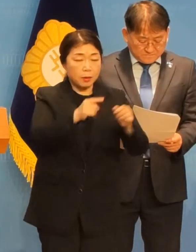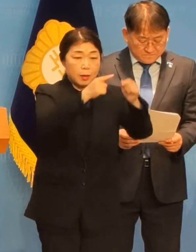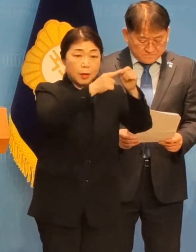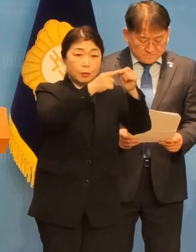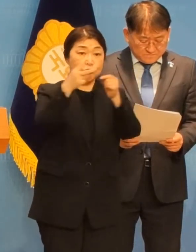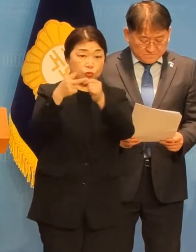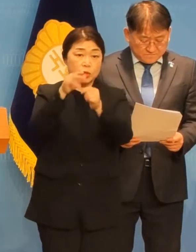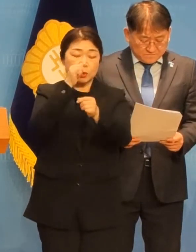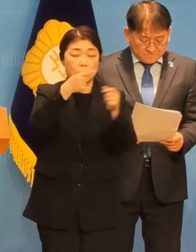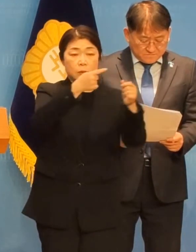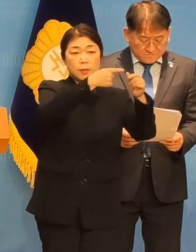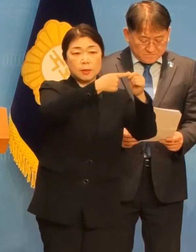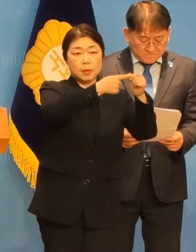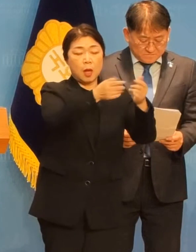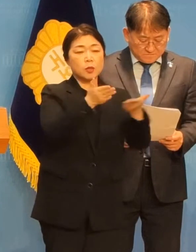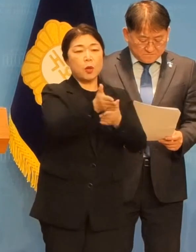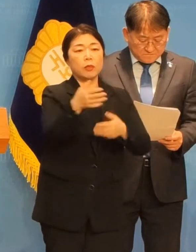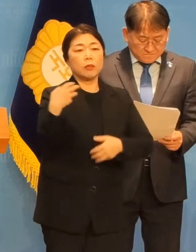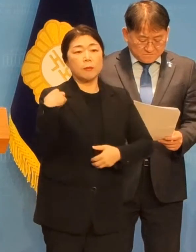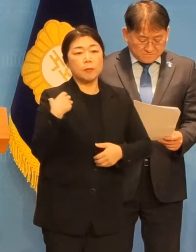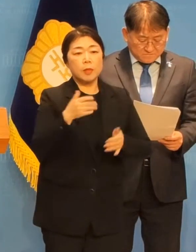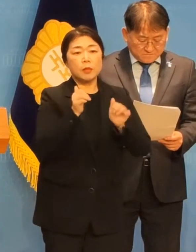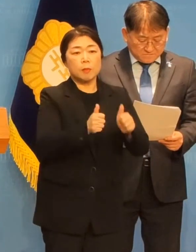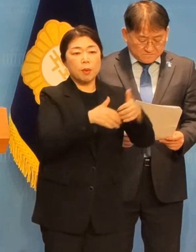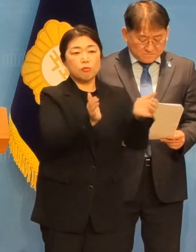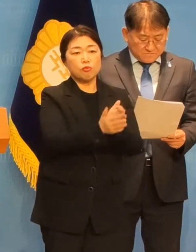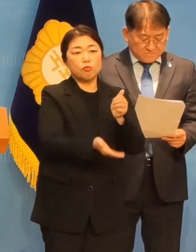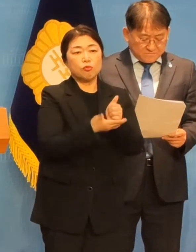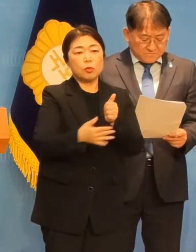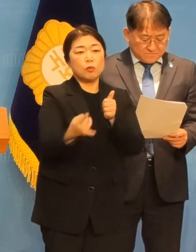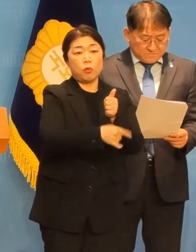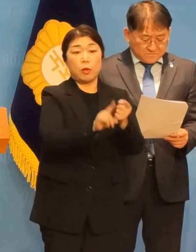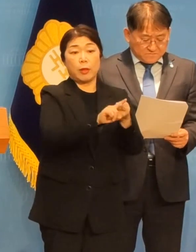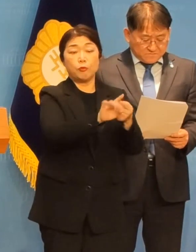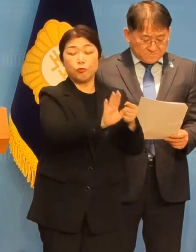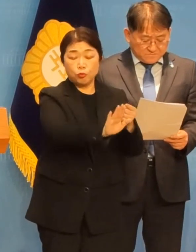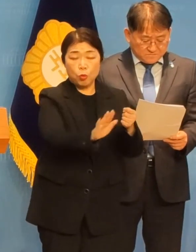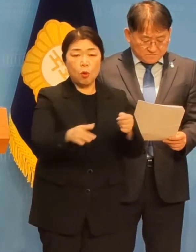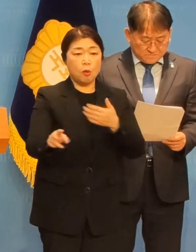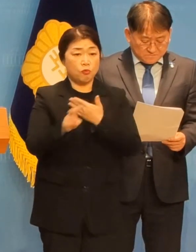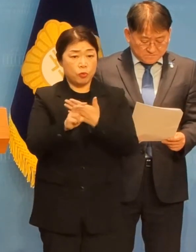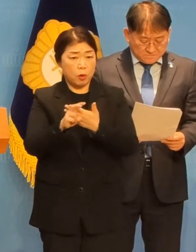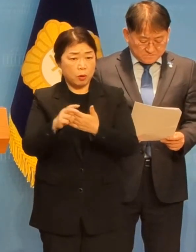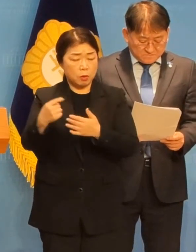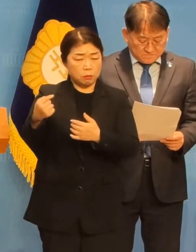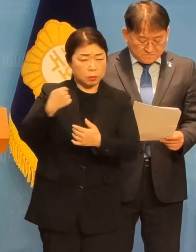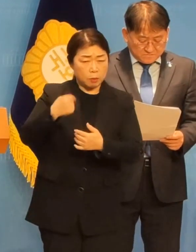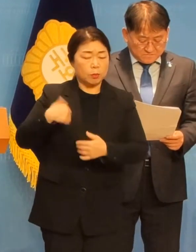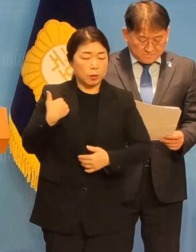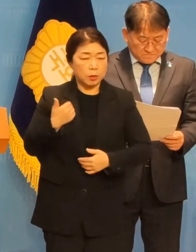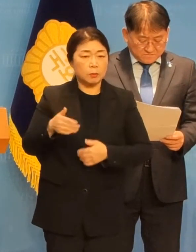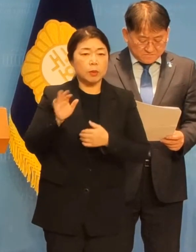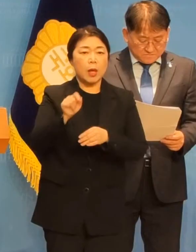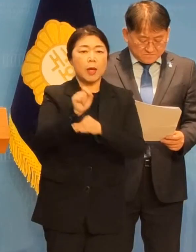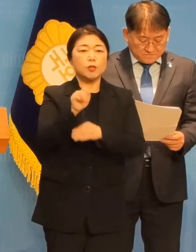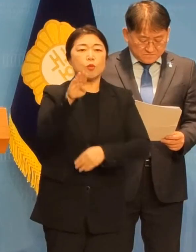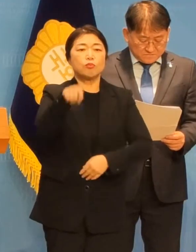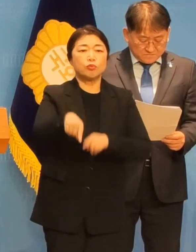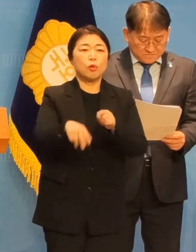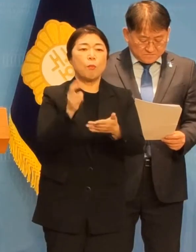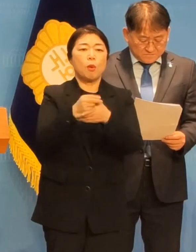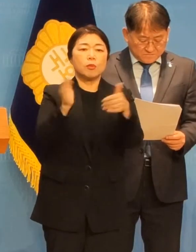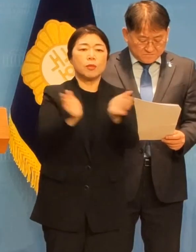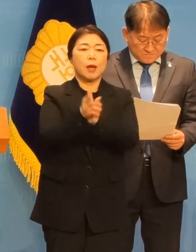첫째는 전담 재판부 추천위원회를 그대로 두되 위헌 시비가 걸릴 것이 뻔한 행정부인